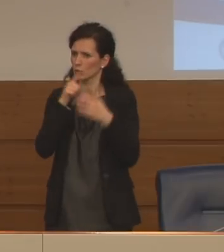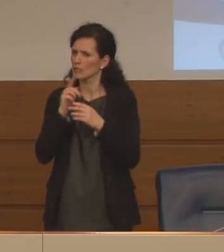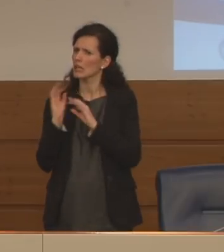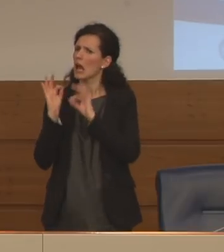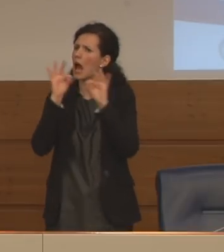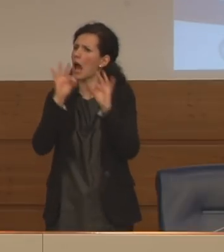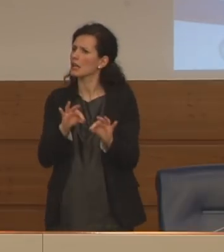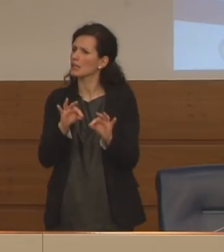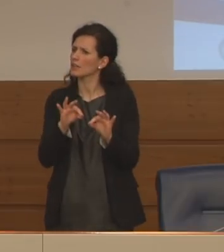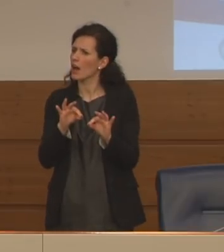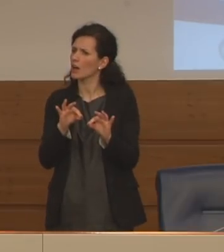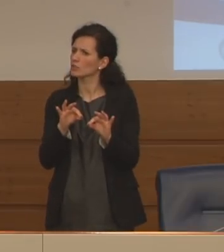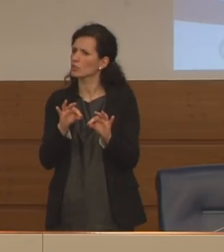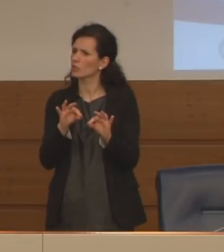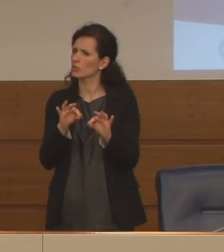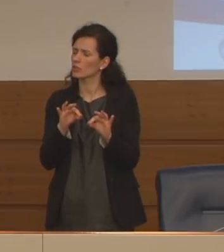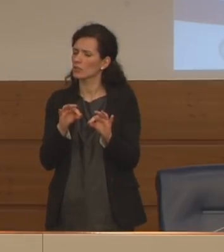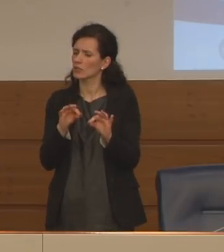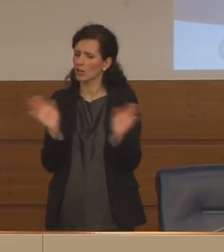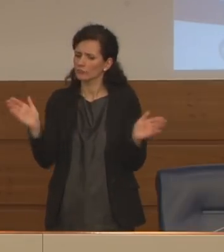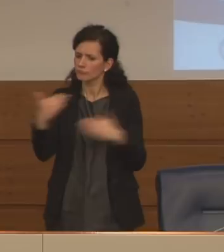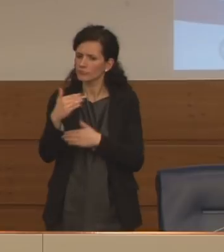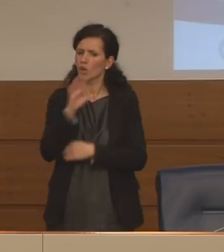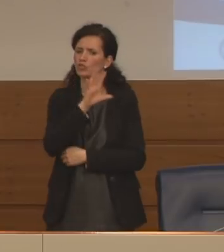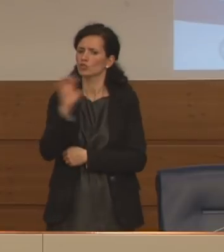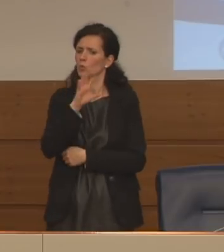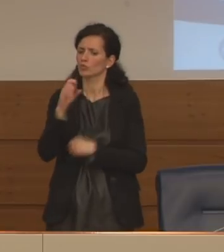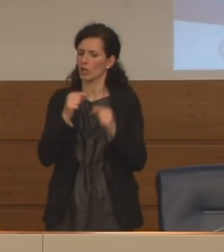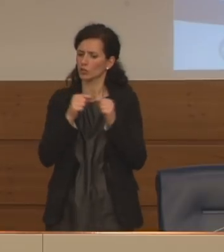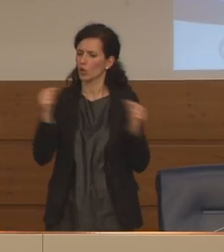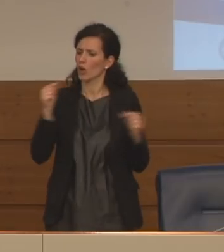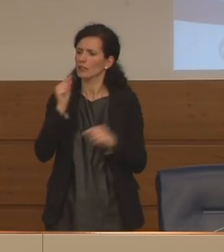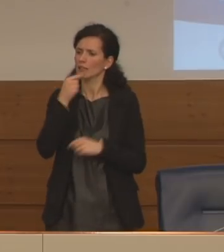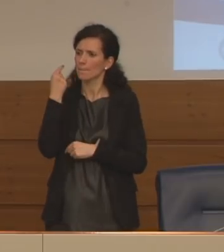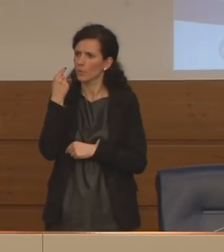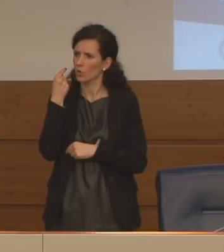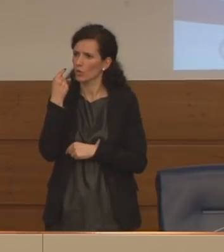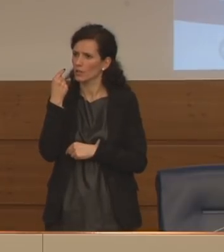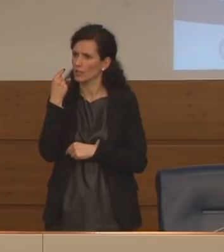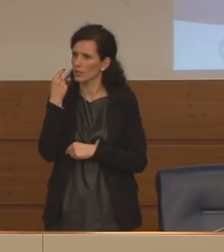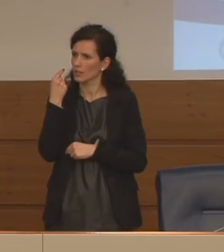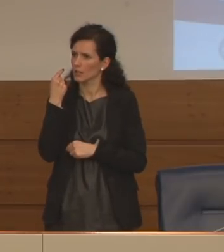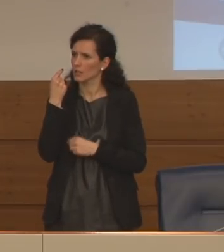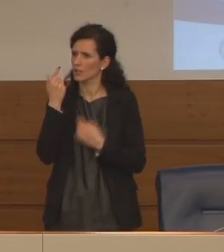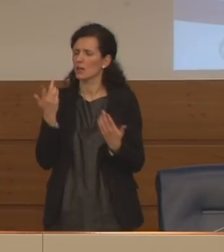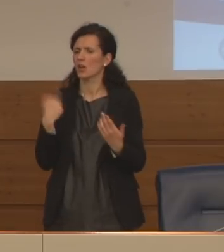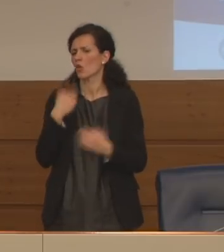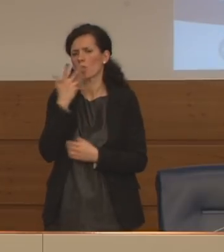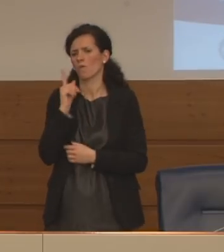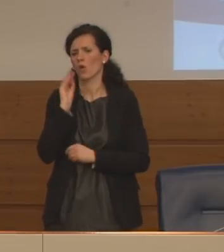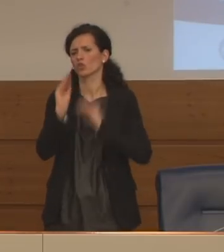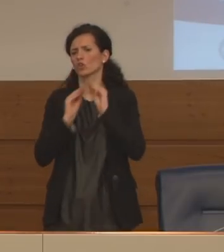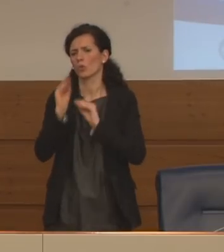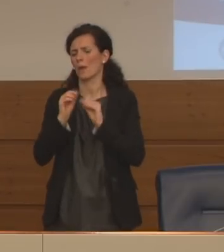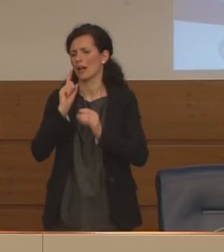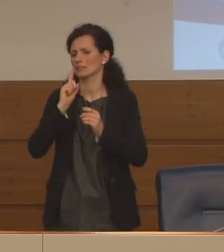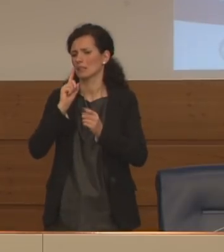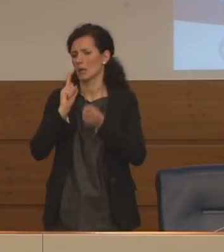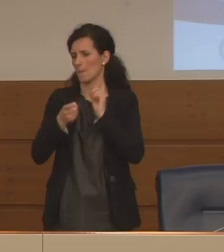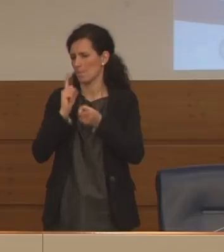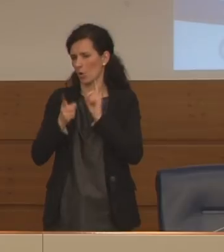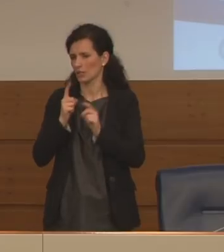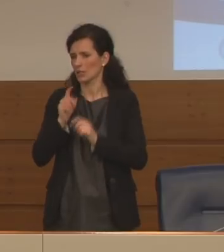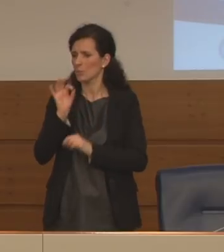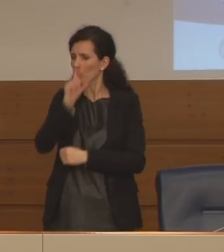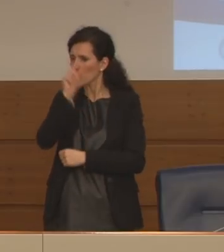cargo che ha puntato 500 tamponi dall'italia senza fare domande politiche insomma ma